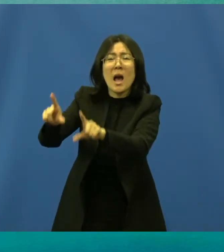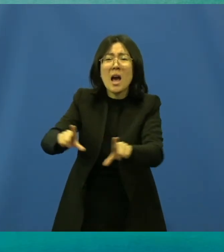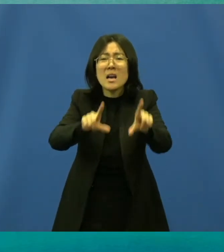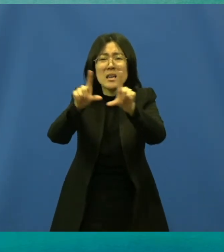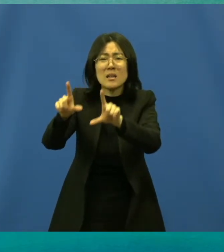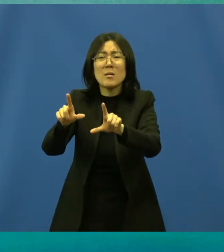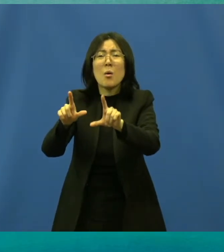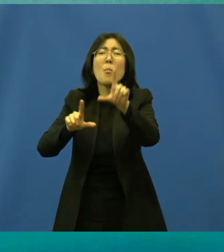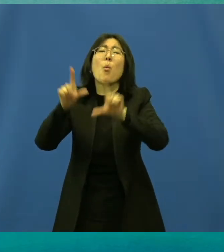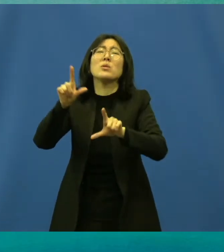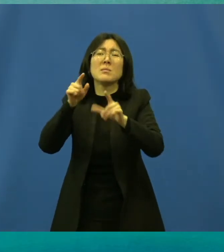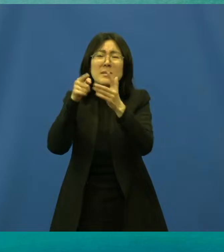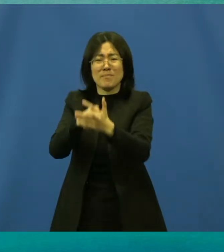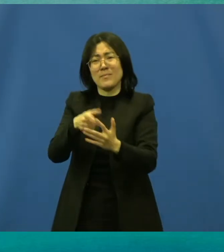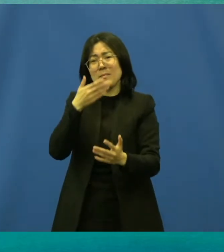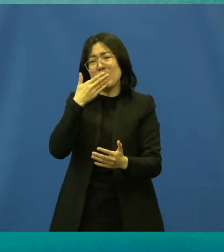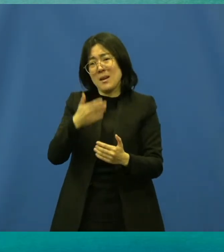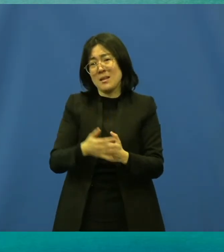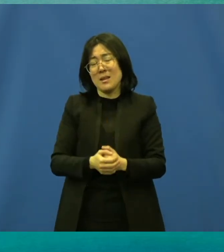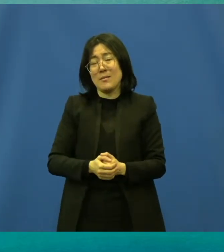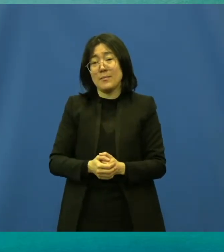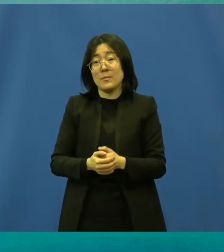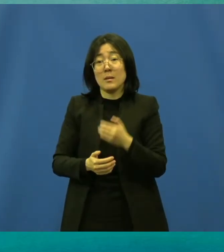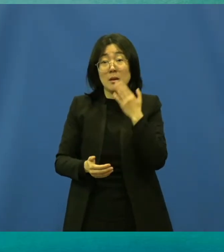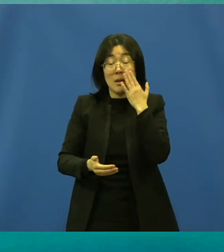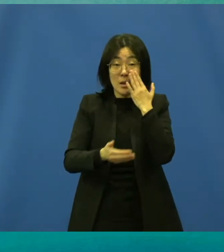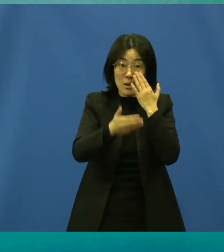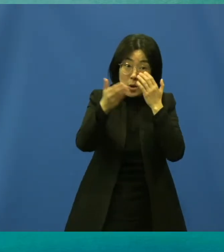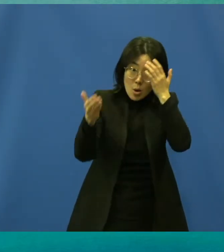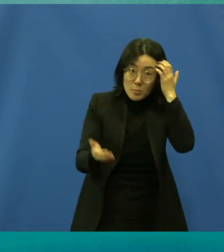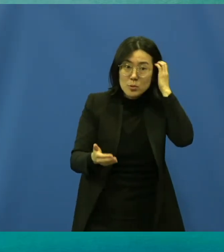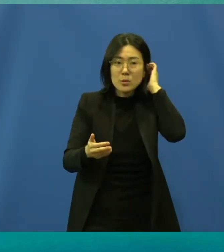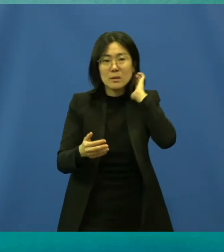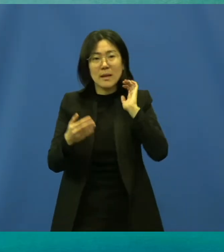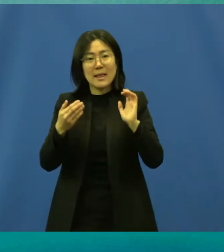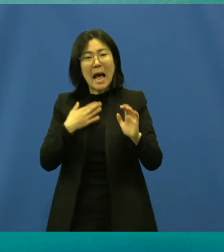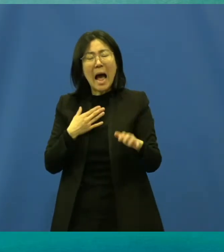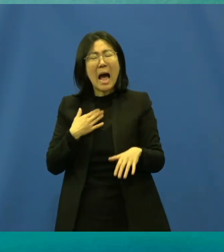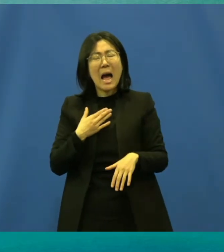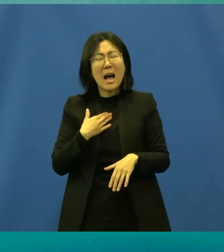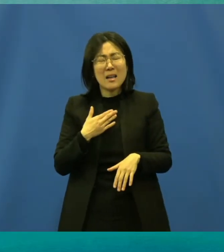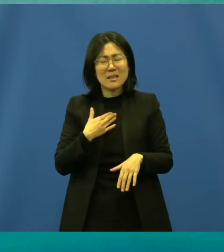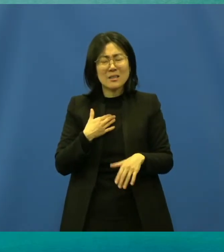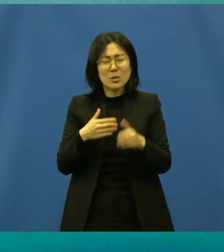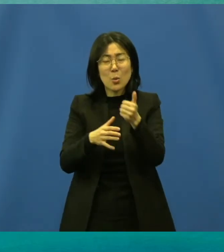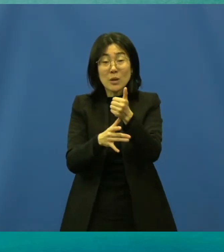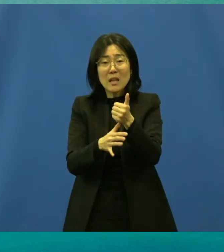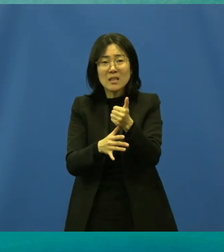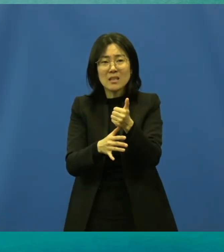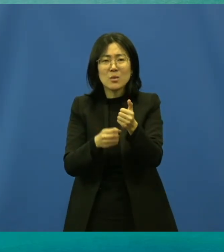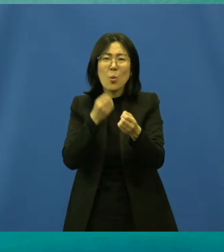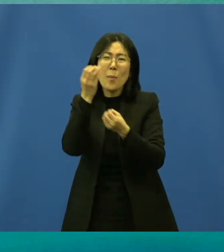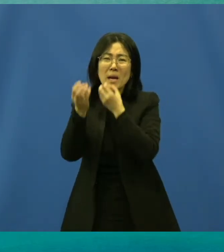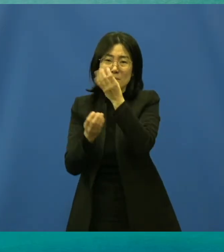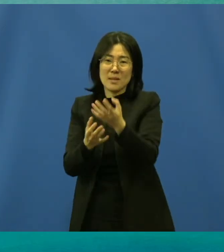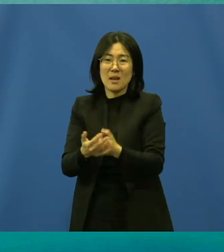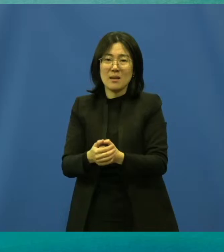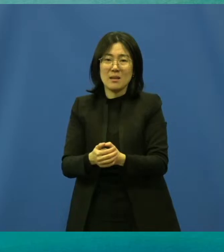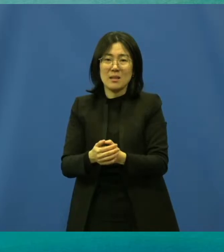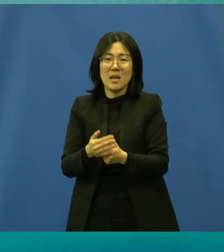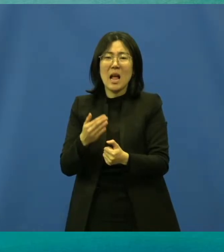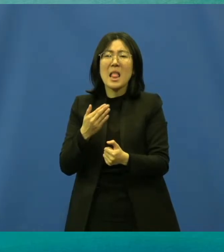자, 요나는 모든 것이 하나님으로부터 일어난 일이라는 걸 인정합니다. 3절이죠. 주께서